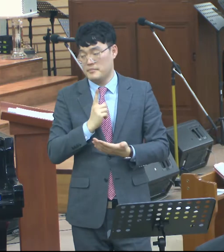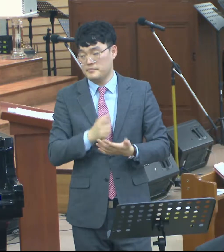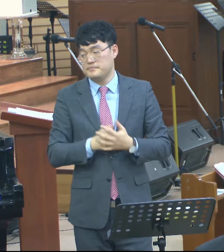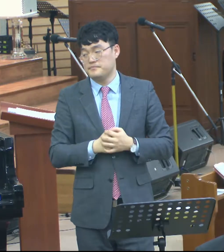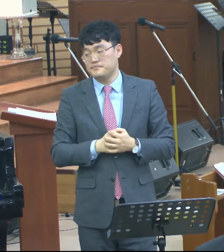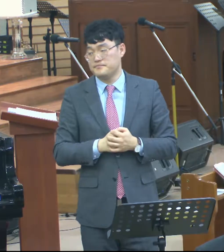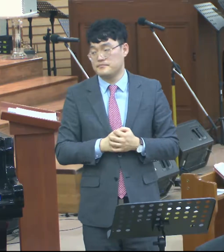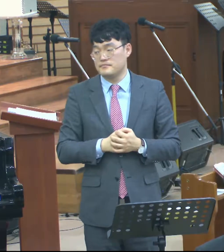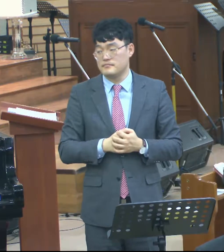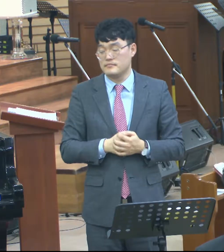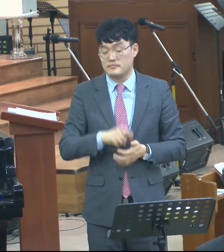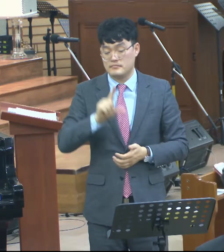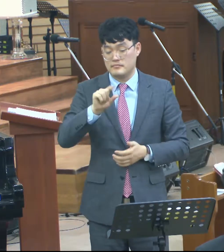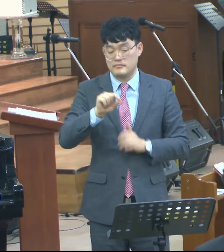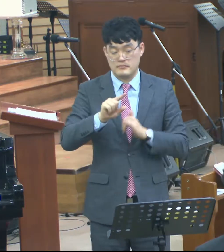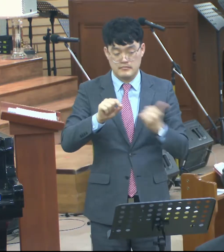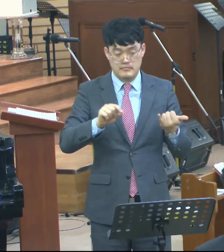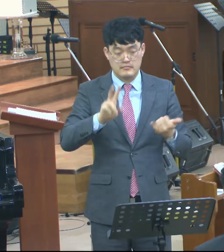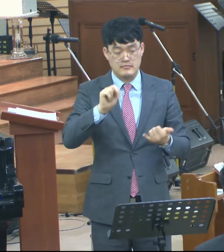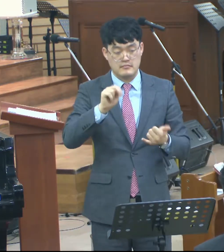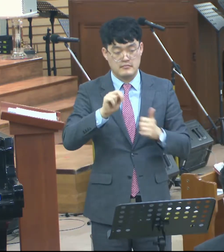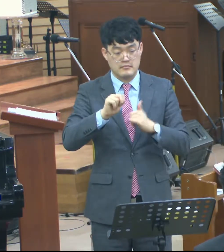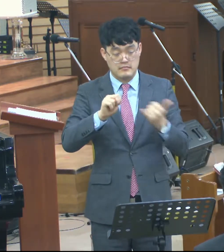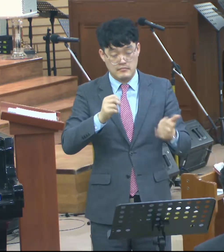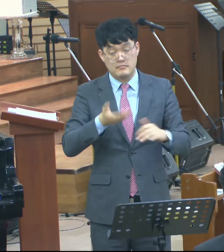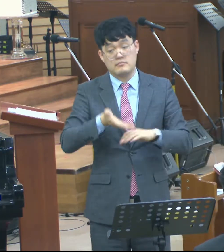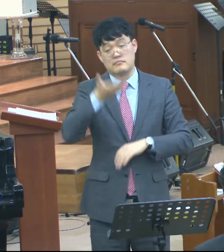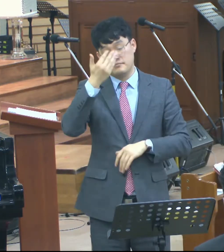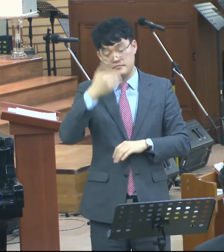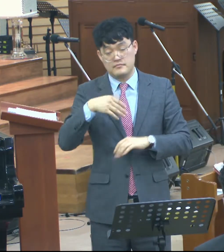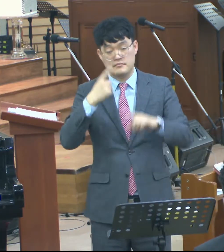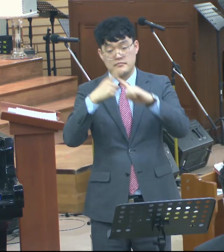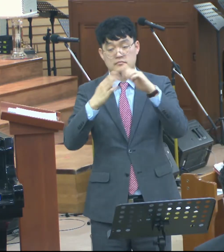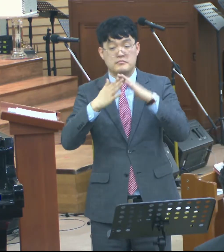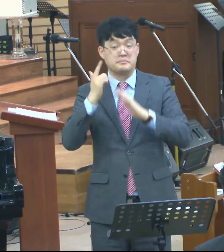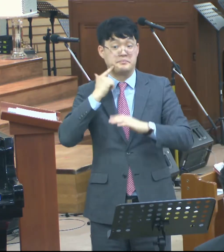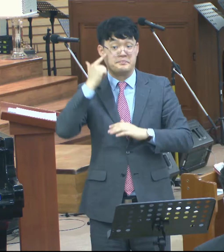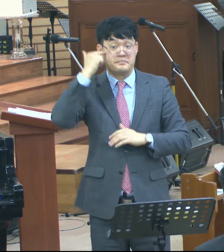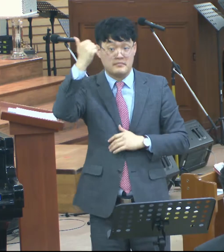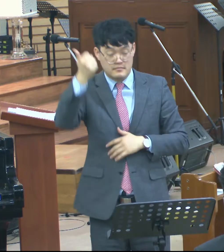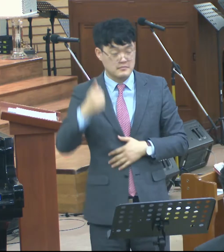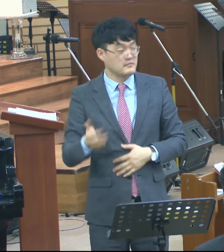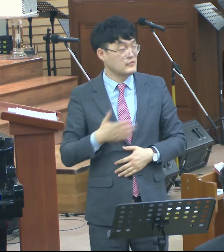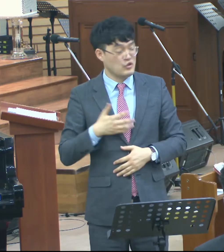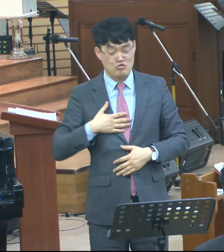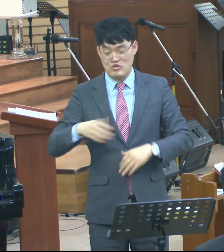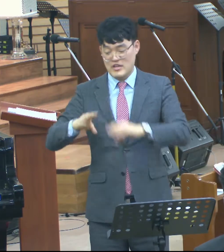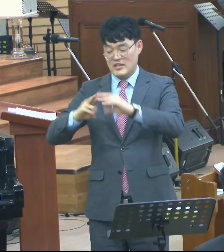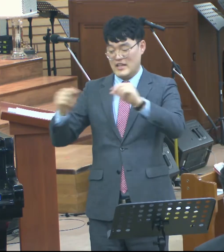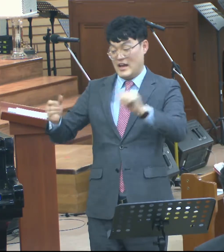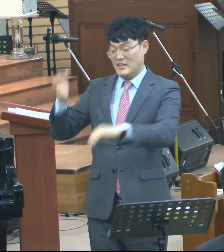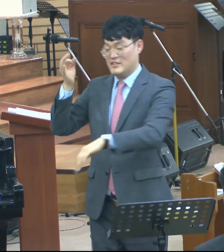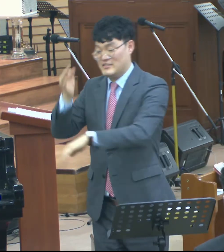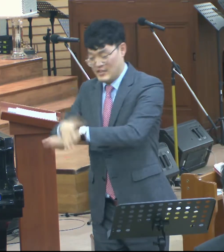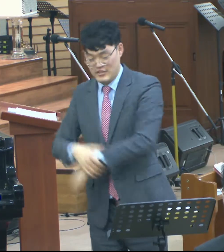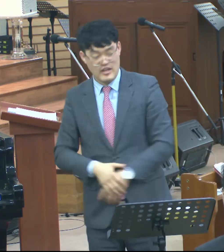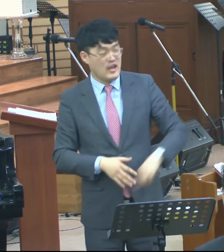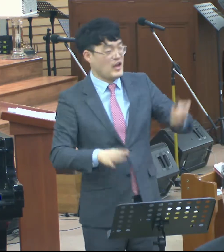10,000명, 20,000명이 넘는 교회 목사님이 우리가 땅을 샀는데 그 땅이 100배가 올랐습니다. 할렐루야! 이렇게